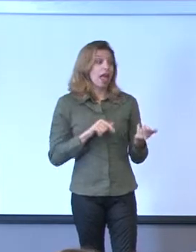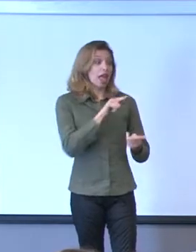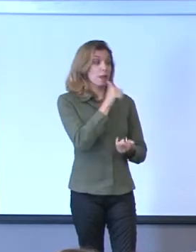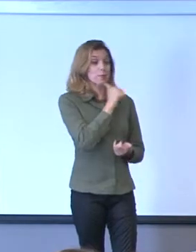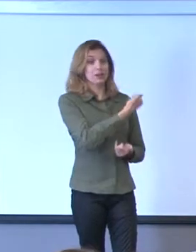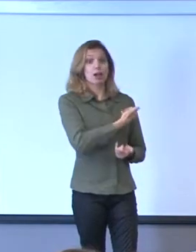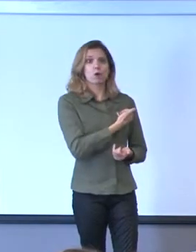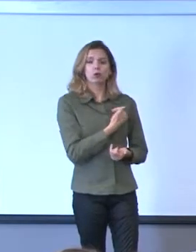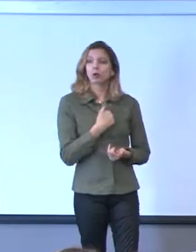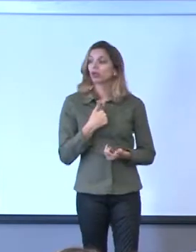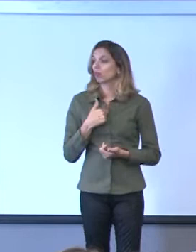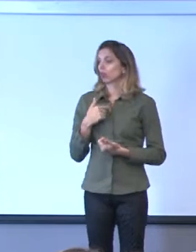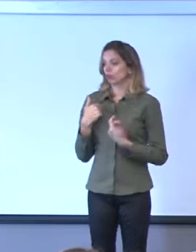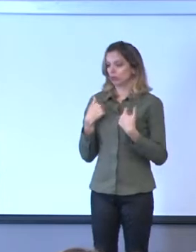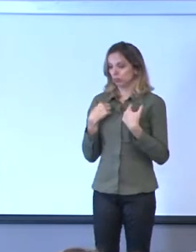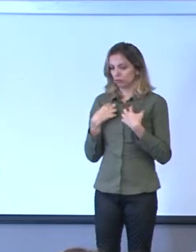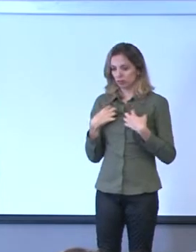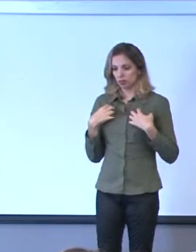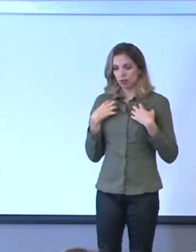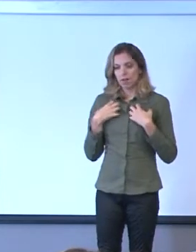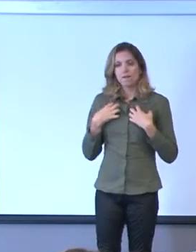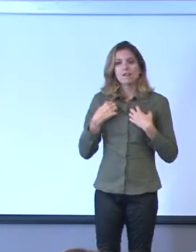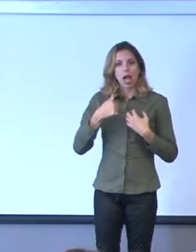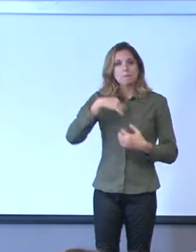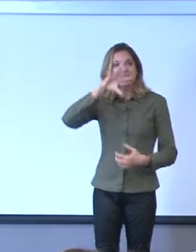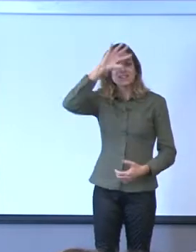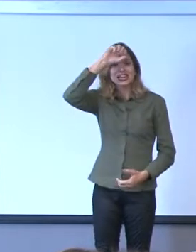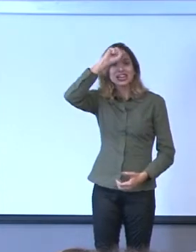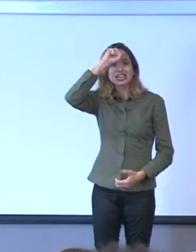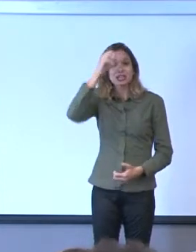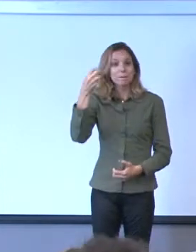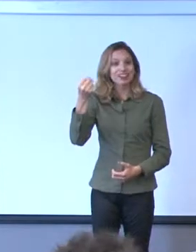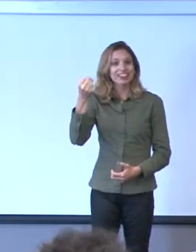história. E aí eu falei, a minha vingança branca para essa